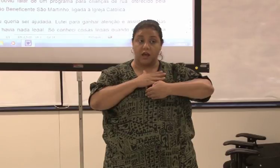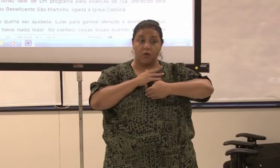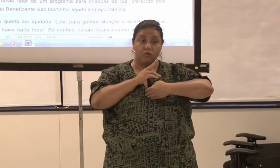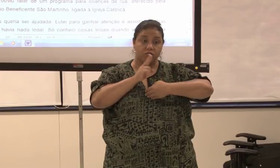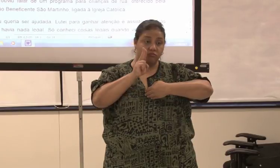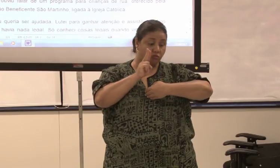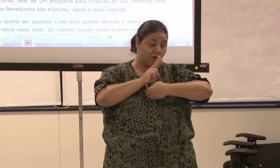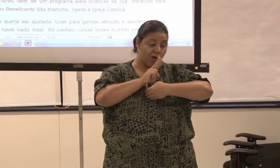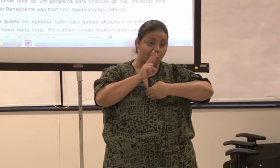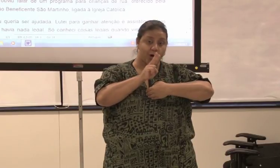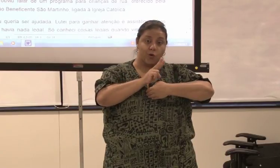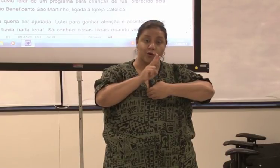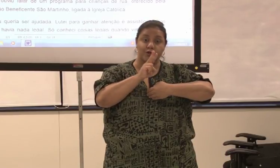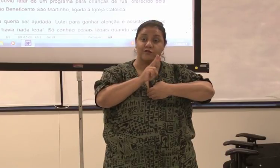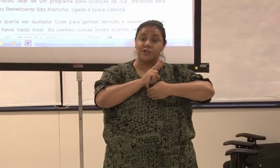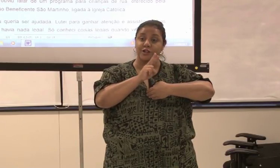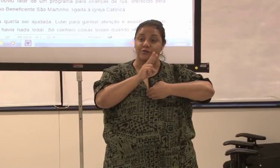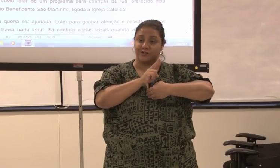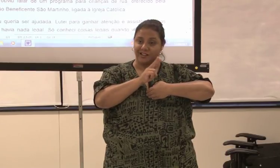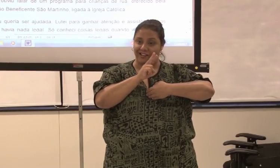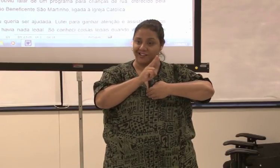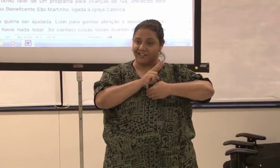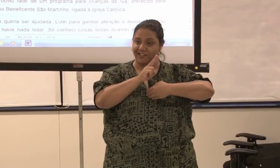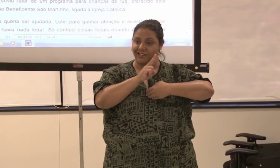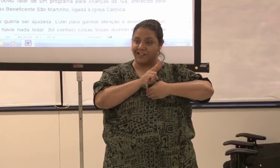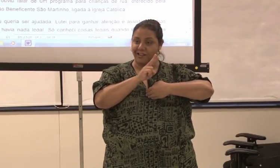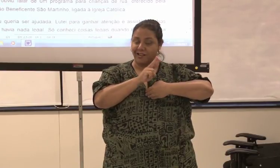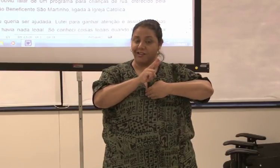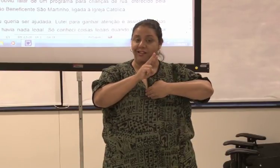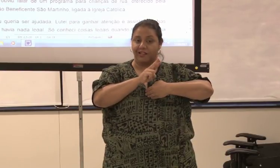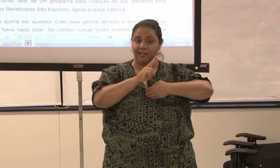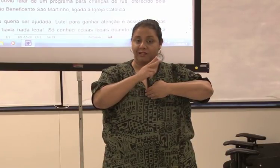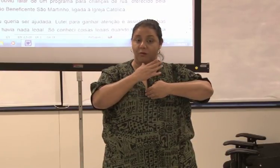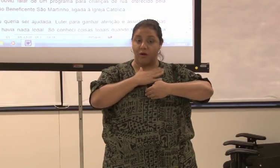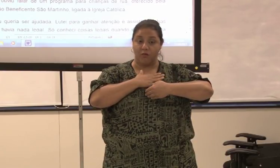Eu cuido de vigio você. Então eu...